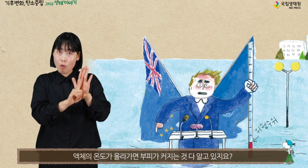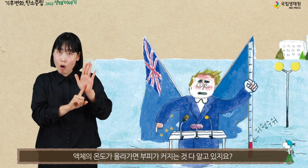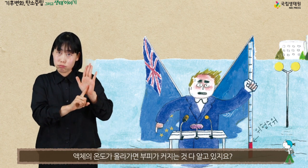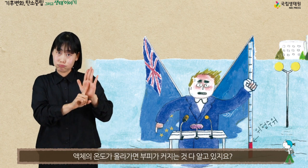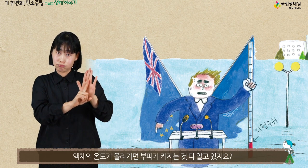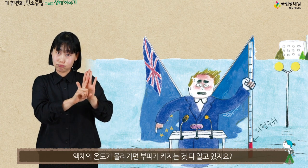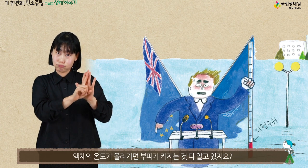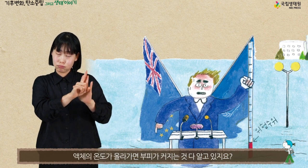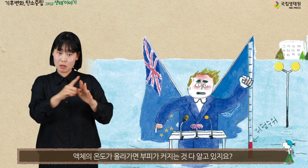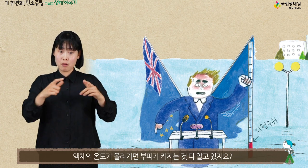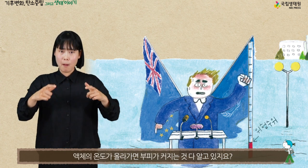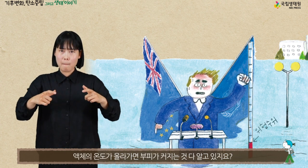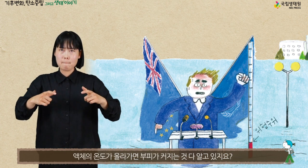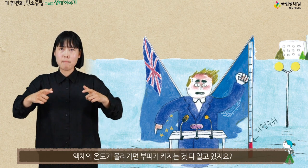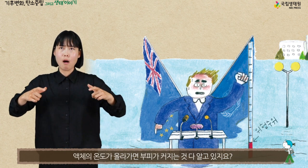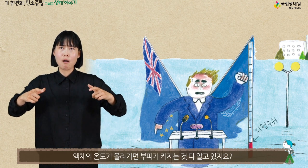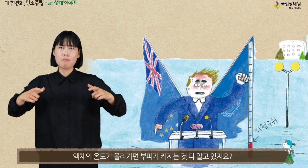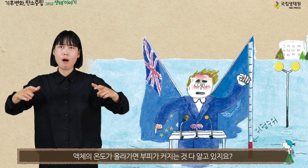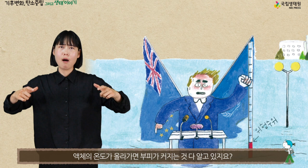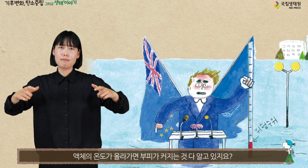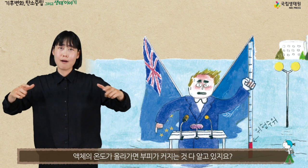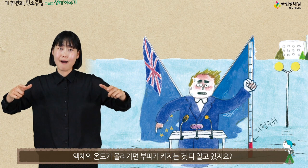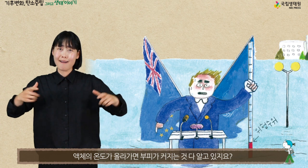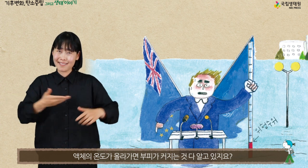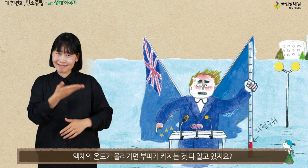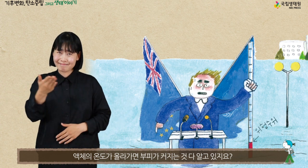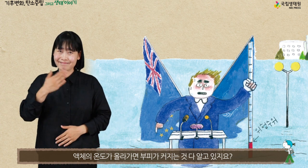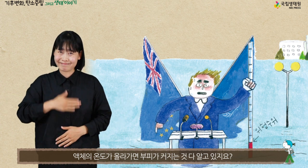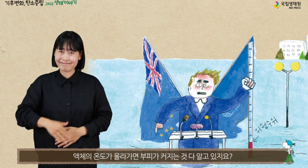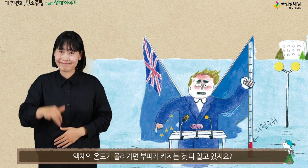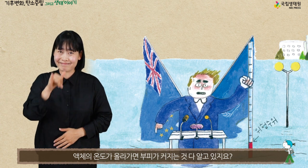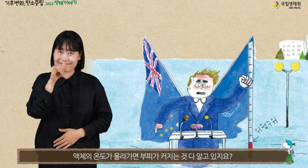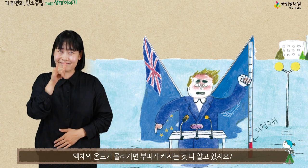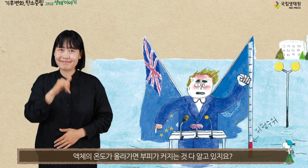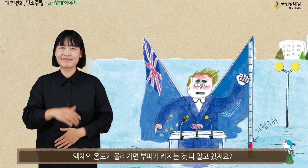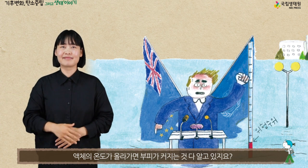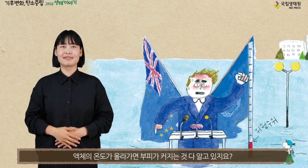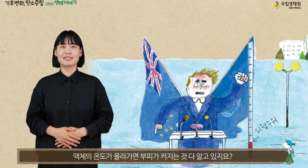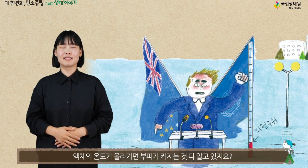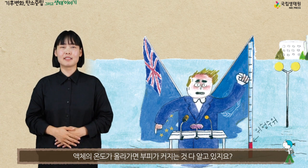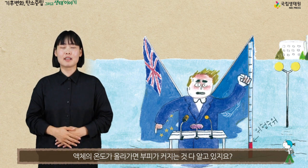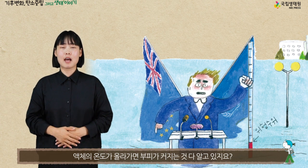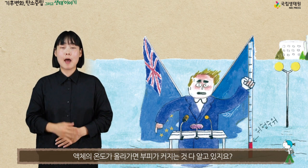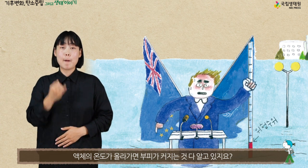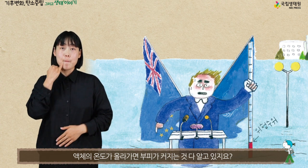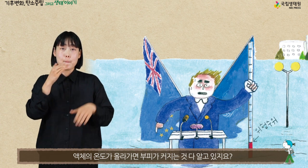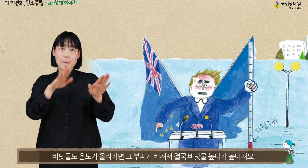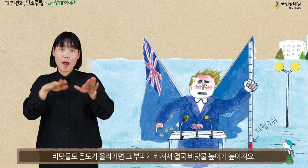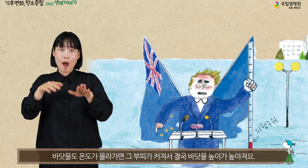액체의 온도가 올라가면 부피가 커지는 것 다 알고 있지요?